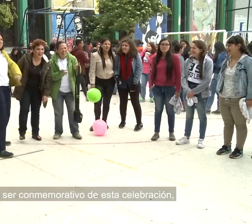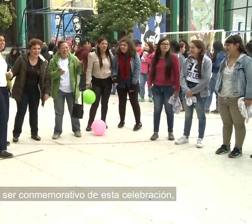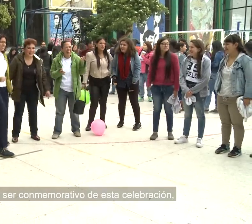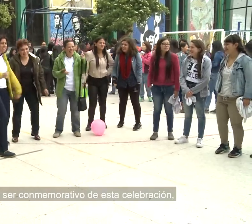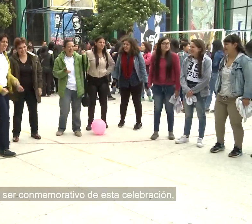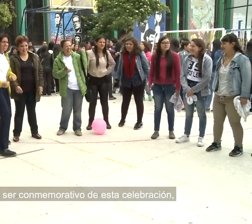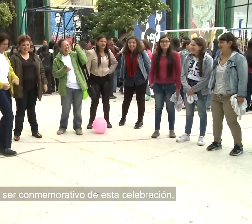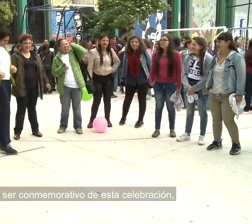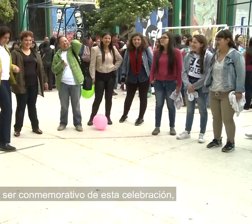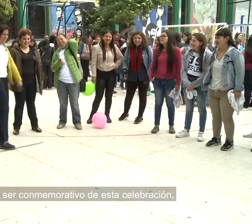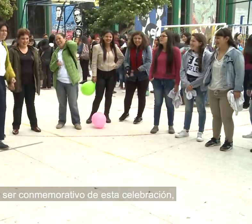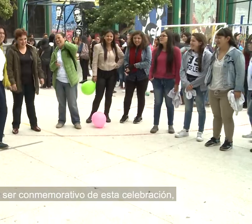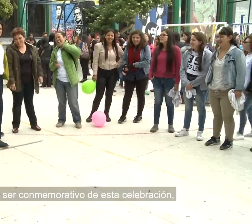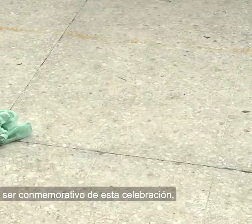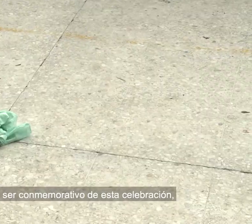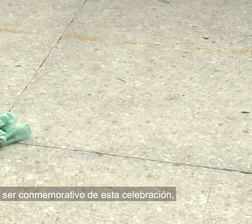año, digamos que todo el año va a ser